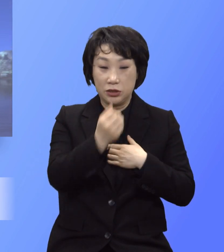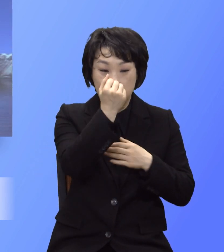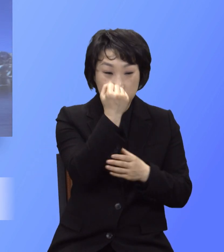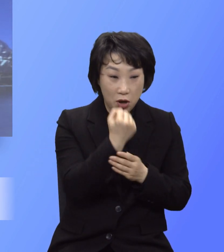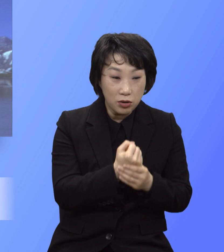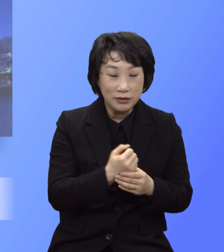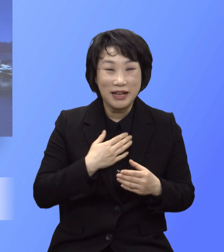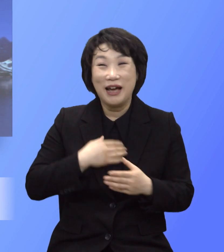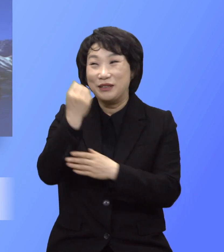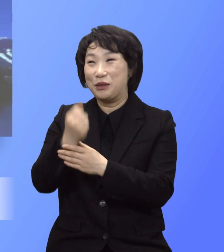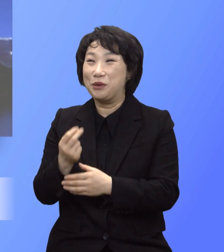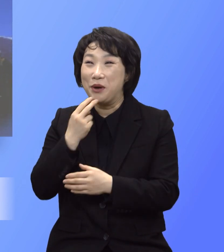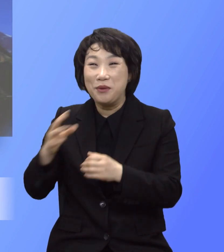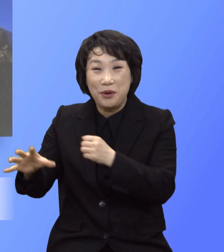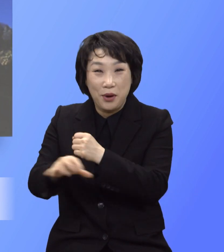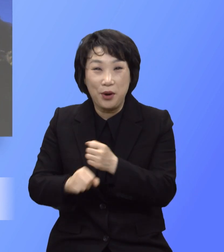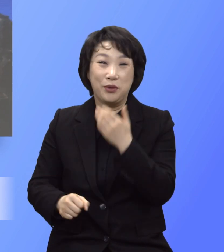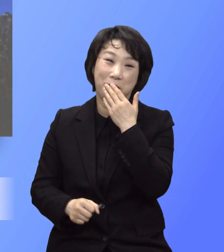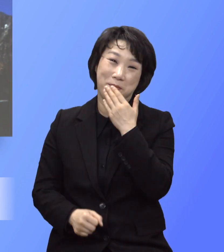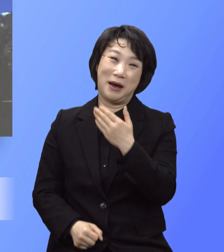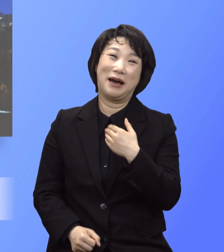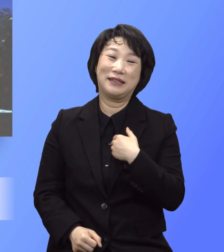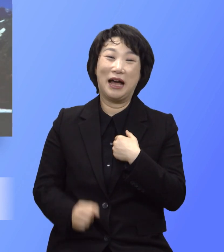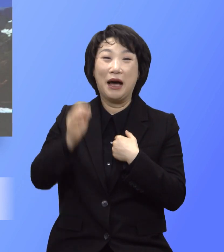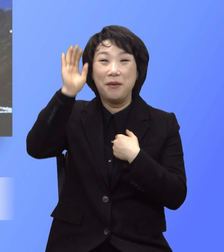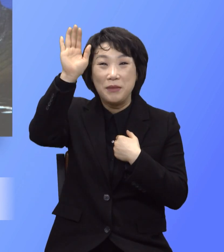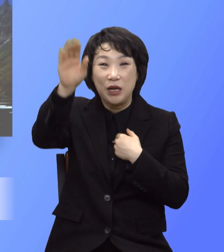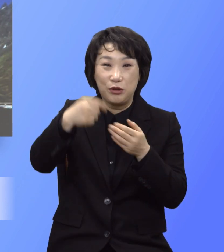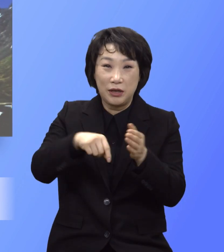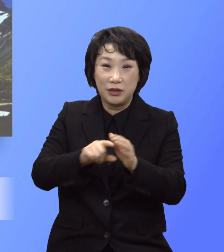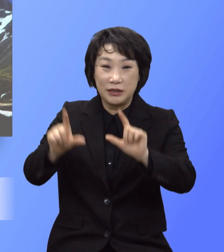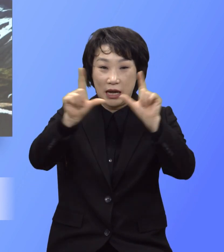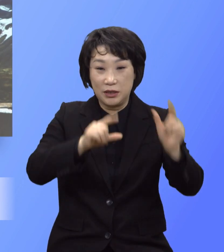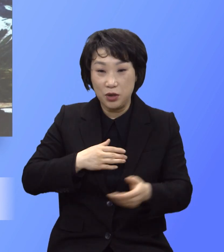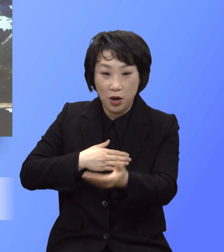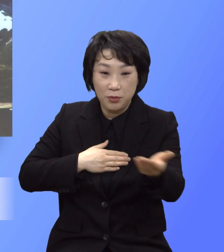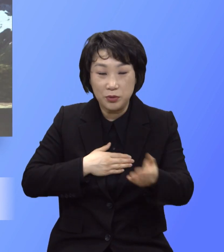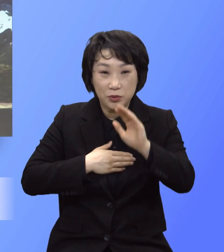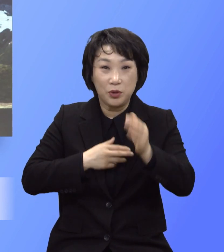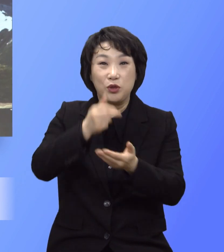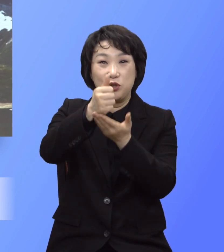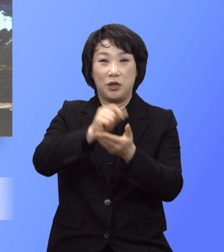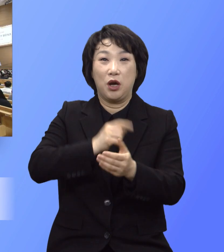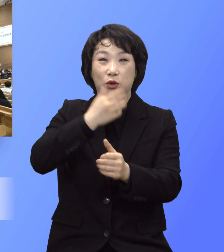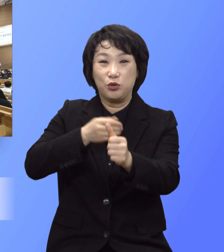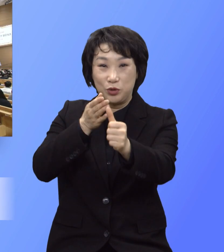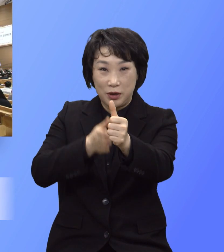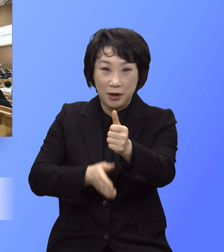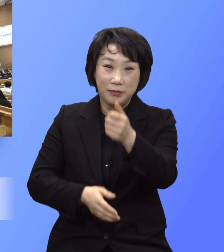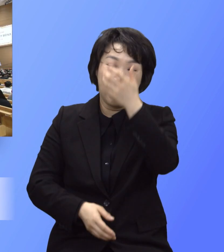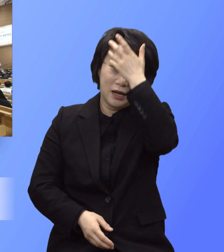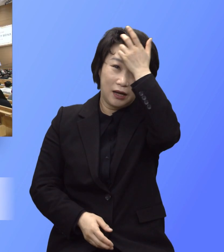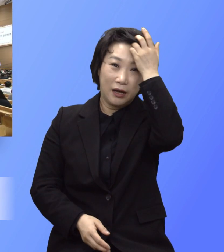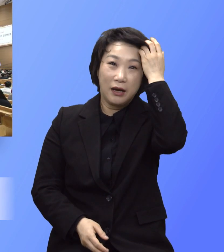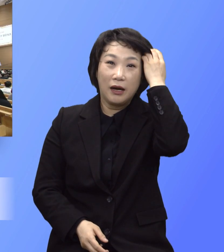썩지 않을 것으로 거둘 수 있는 내일을 위해 타는 여러분 되기를 주님의 이름으로 축원합니다.